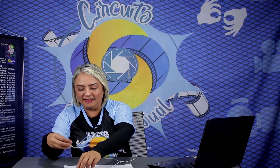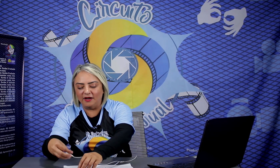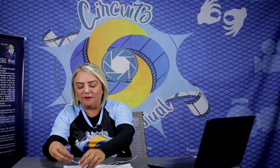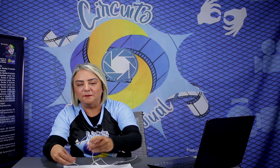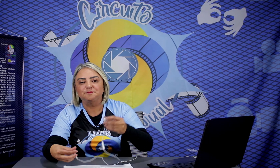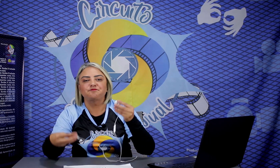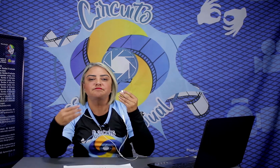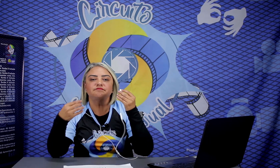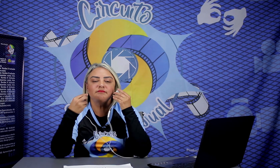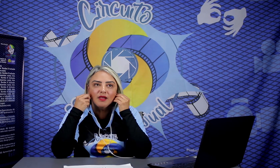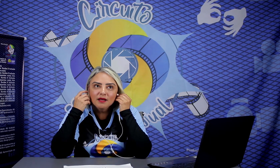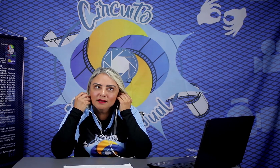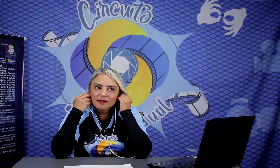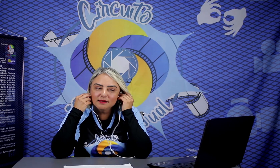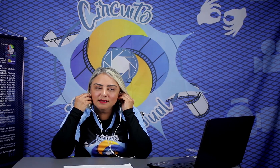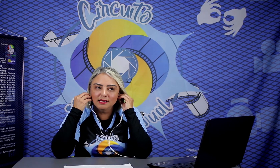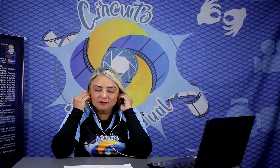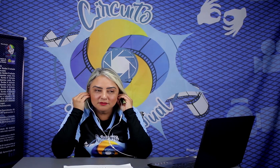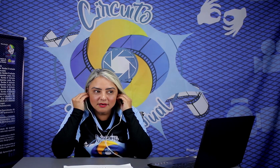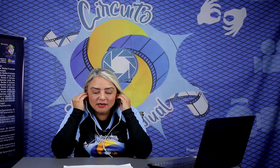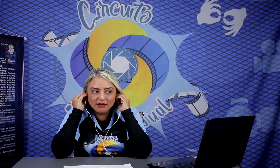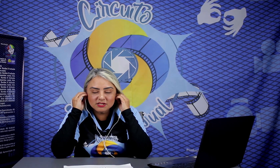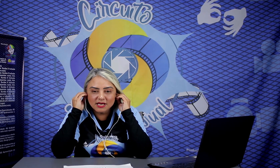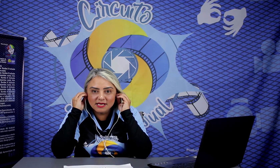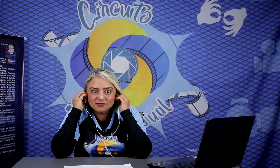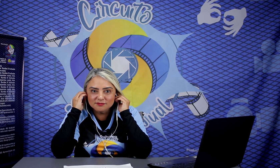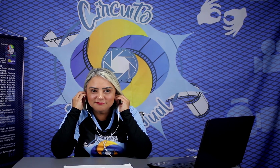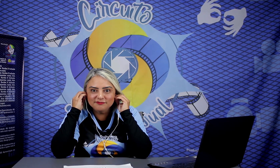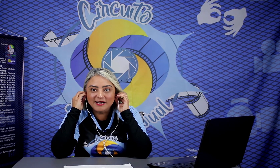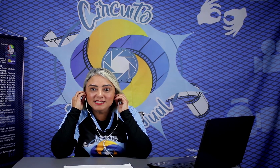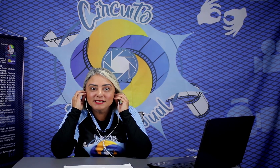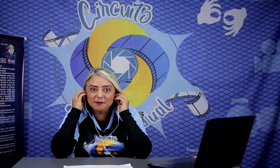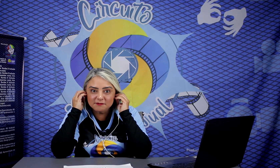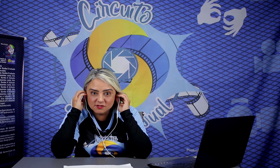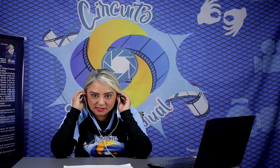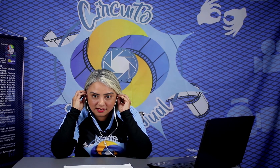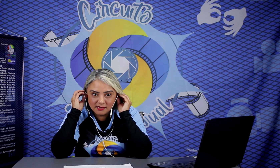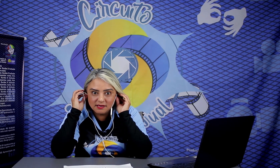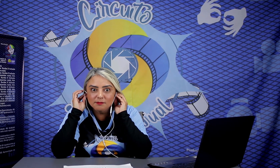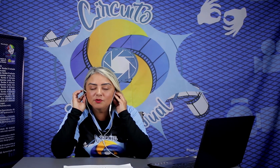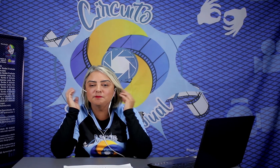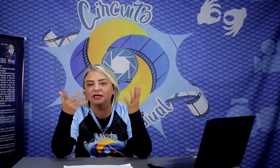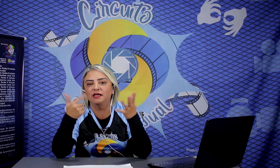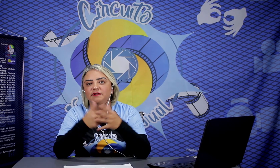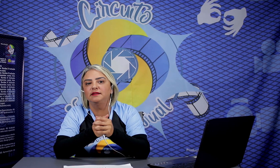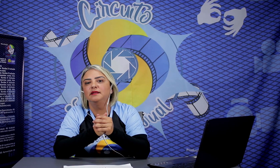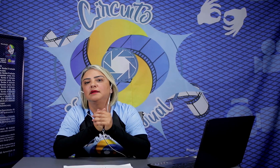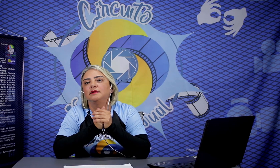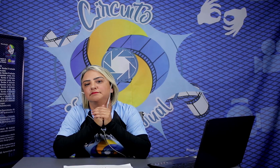Então, Cleiton, eu acho que é isso. Facilita para você e para quem vai entender.